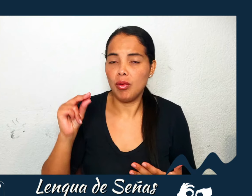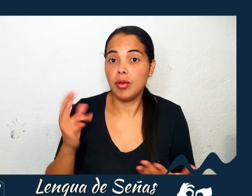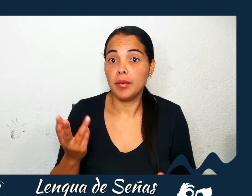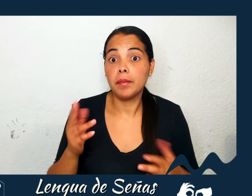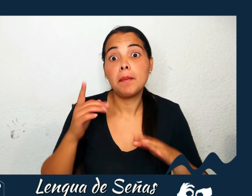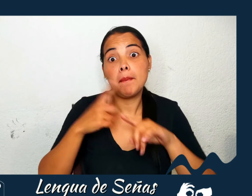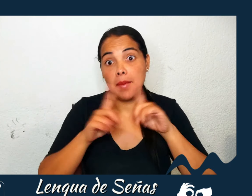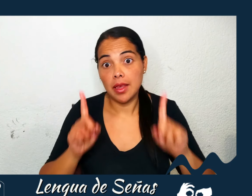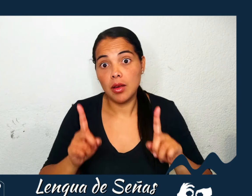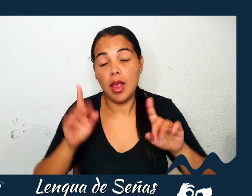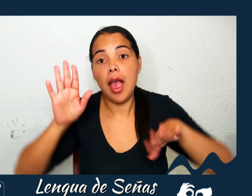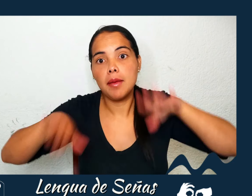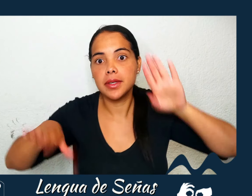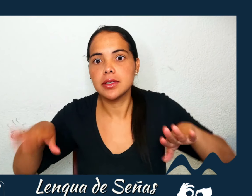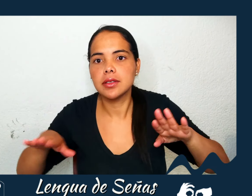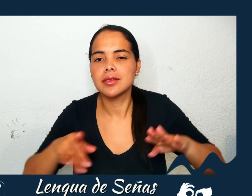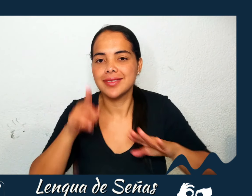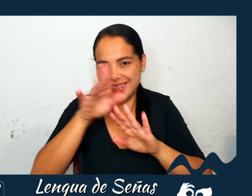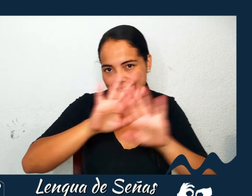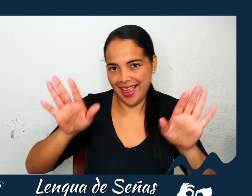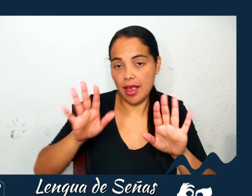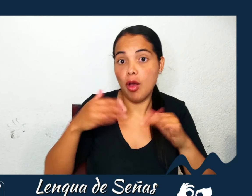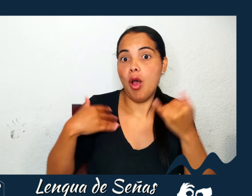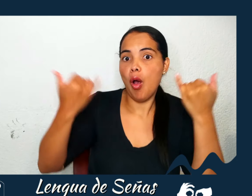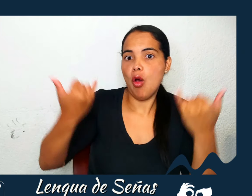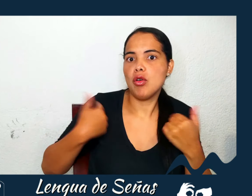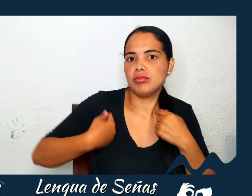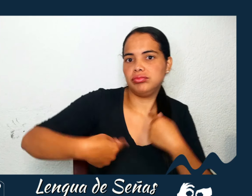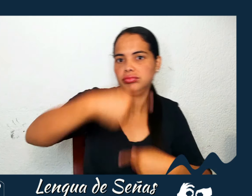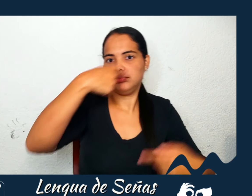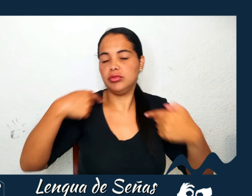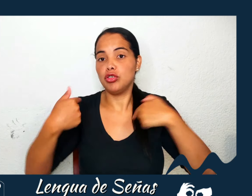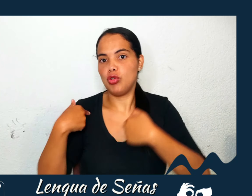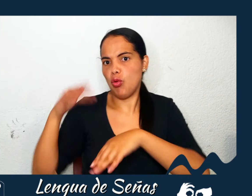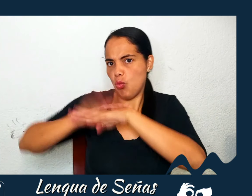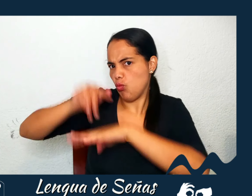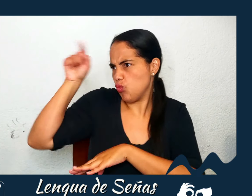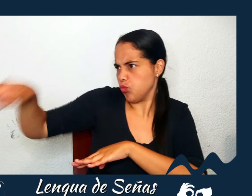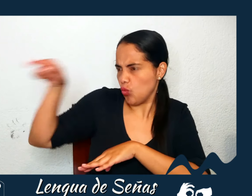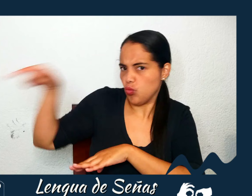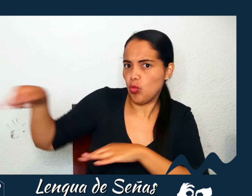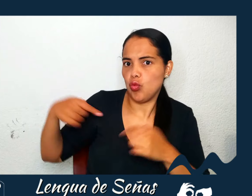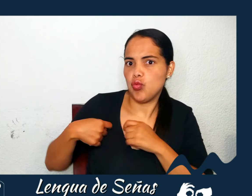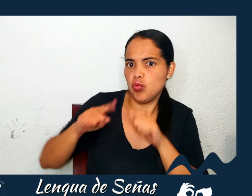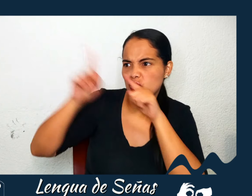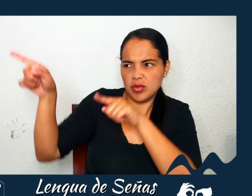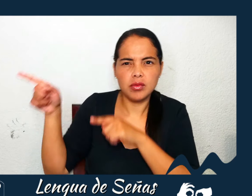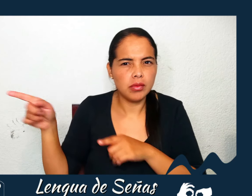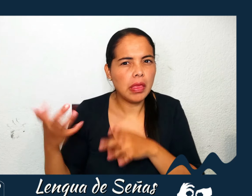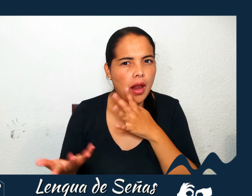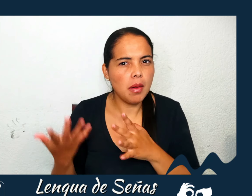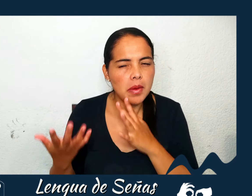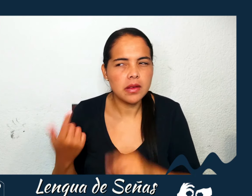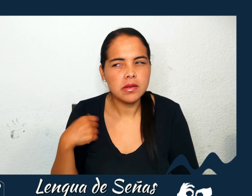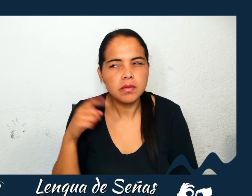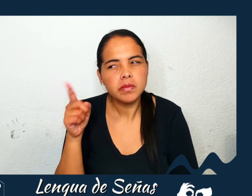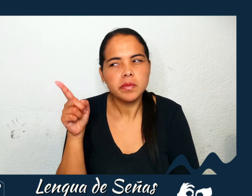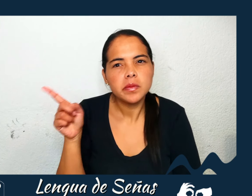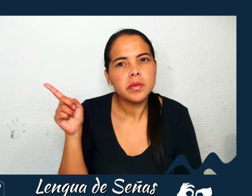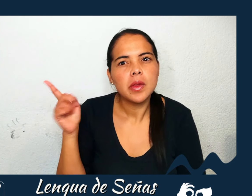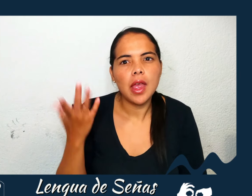Pero ¿qué hay de las veces cuando yo soy el que acusa injustamente? Cuando por sospechas